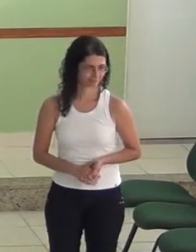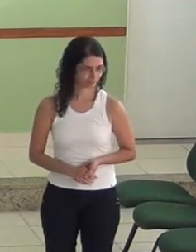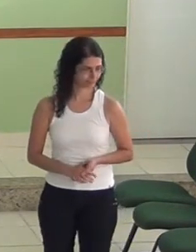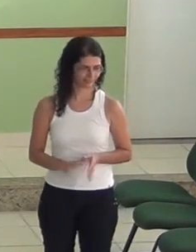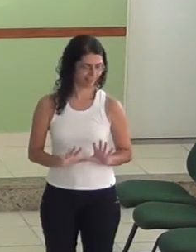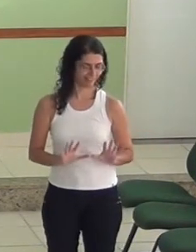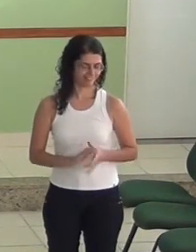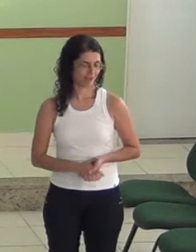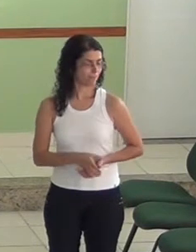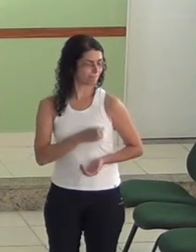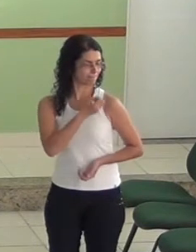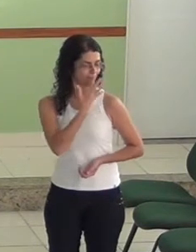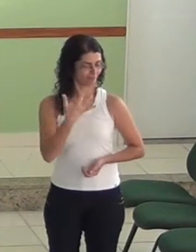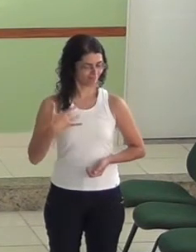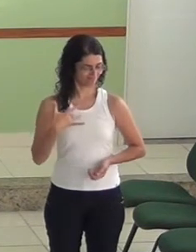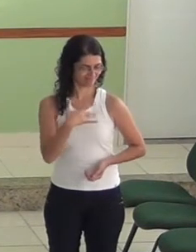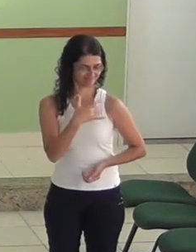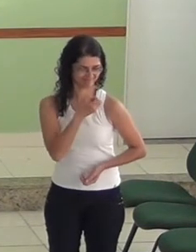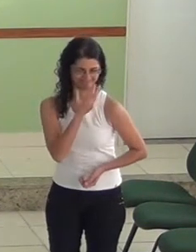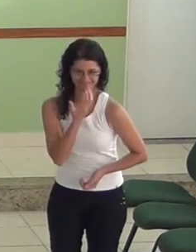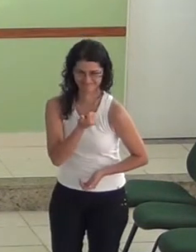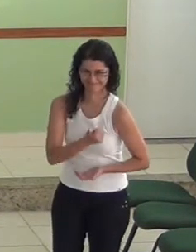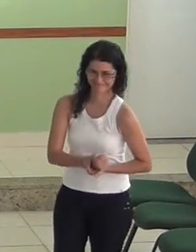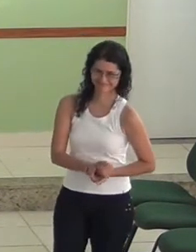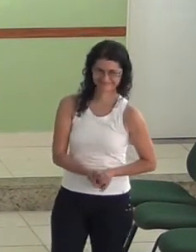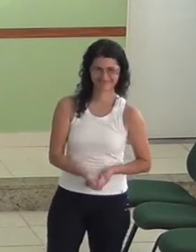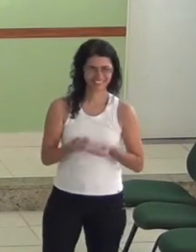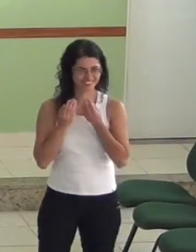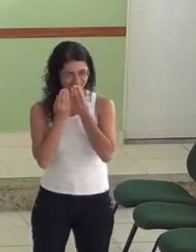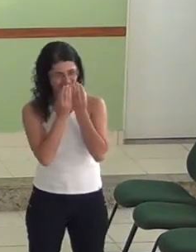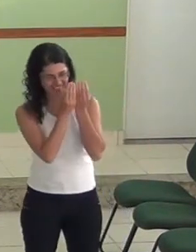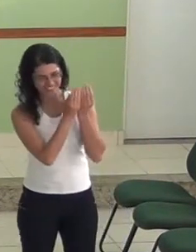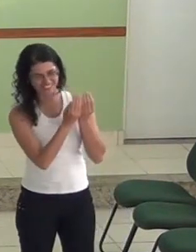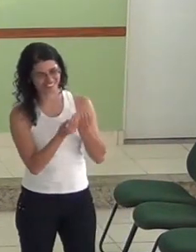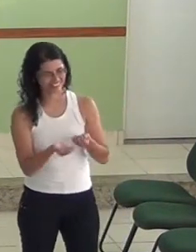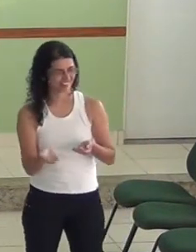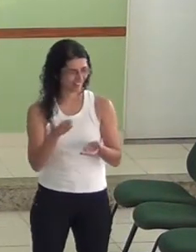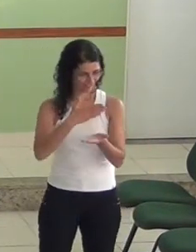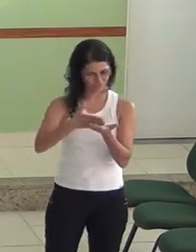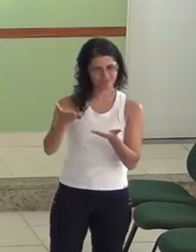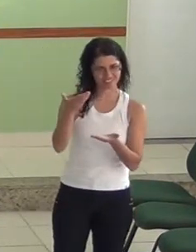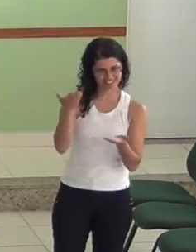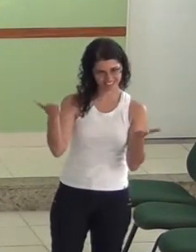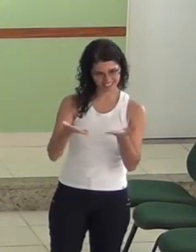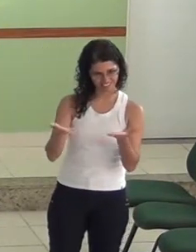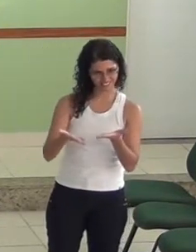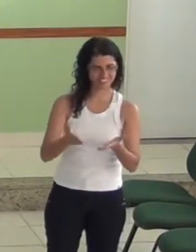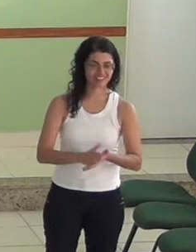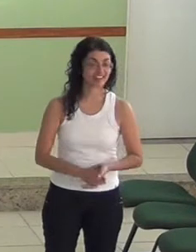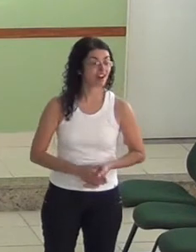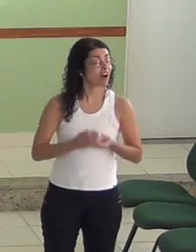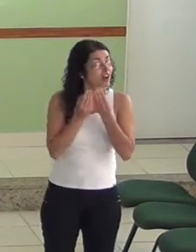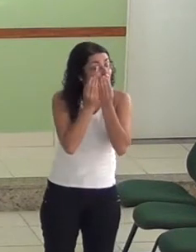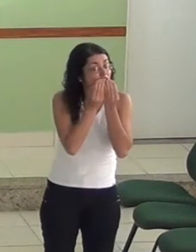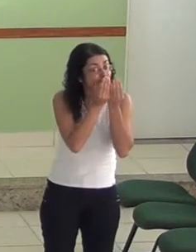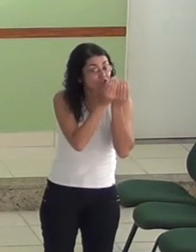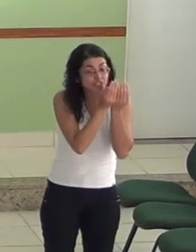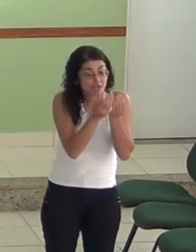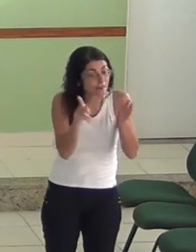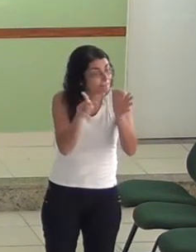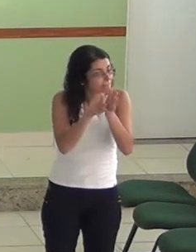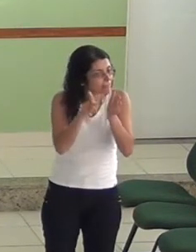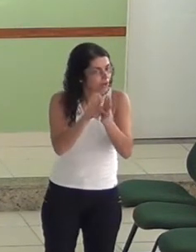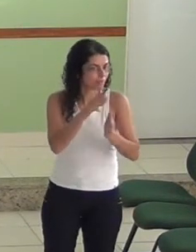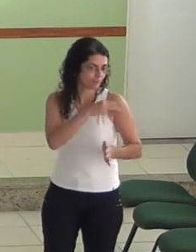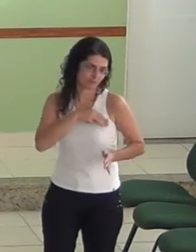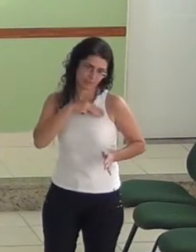Então não deixe, hoje nossa cantina volta a funcionar. Sempre lembrando que nossa cantina é uma cantina missionária e tudo que a gente arrecada